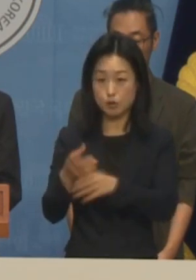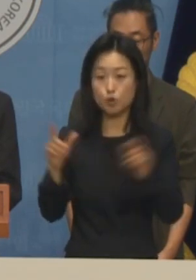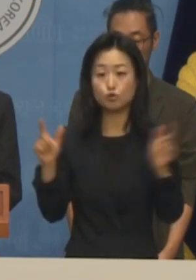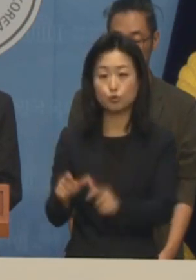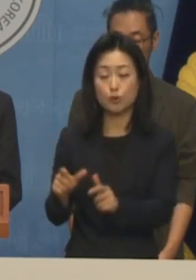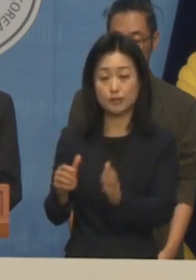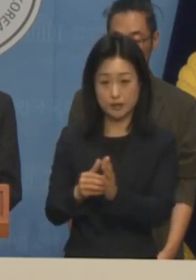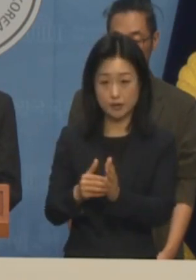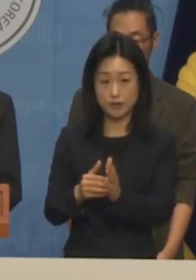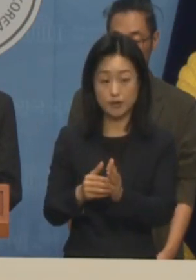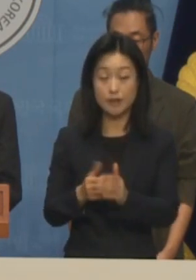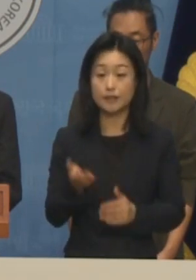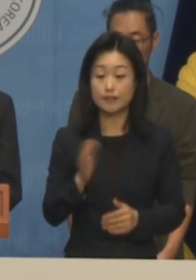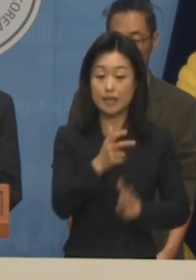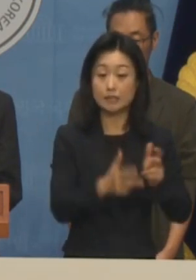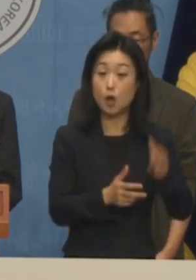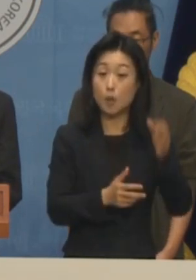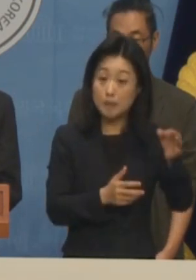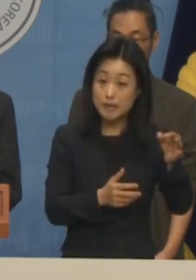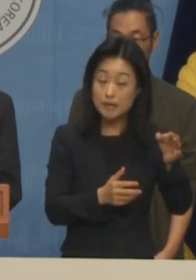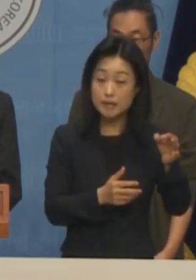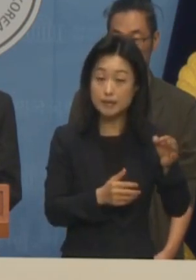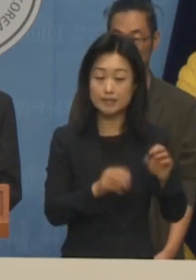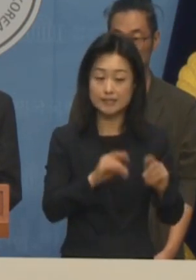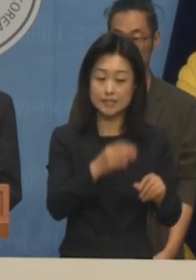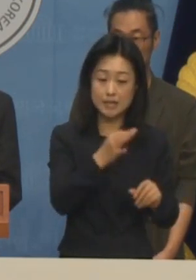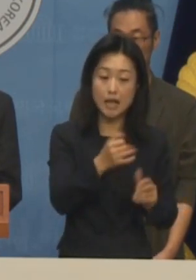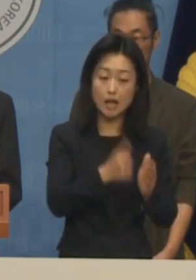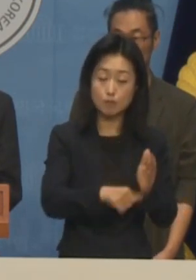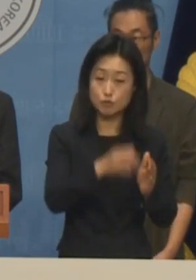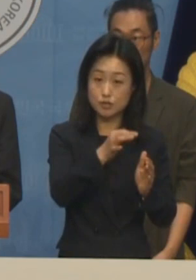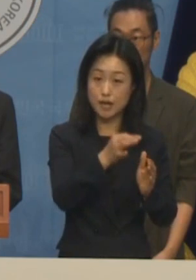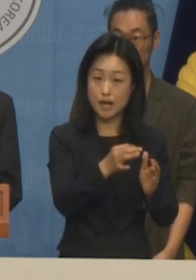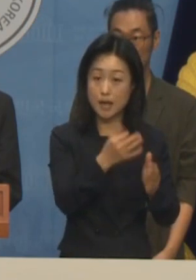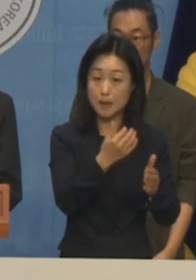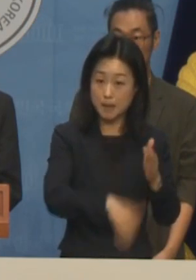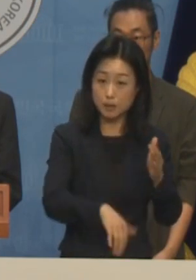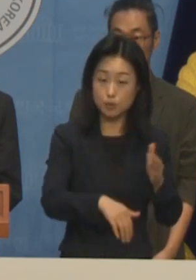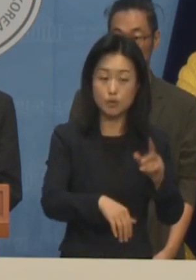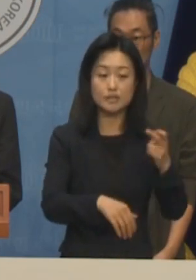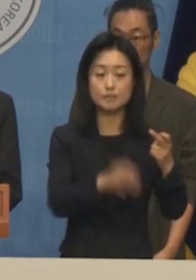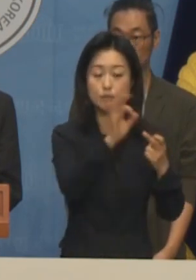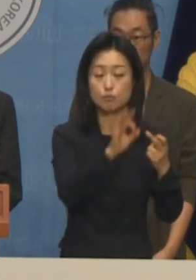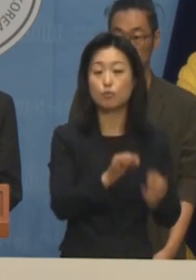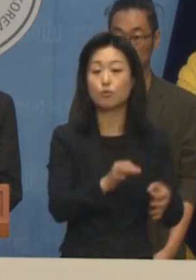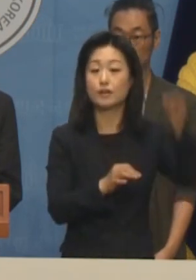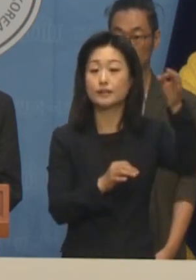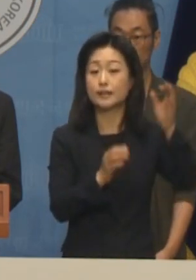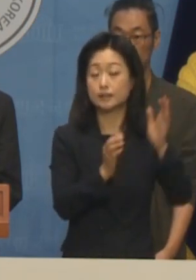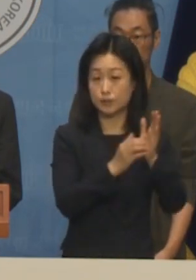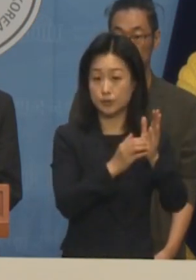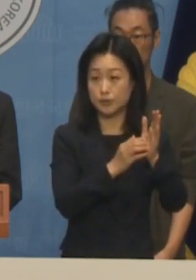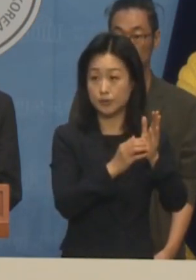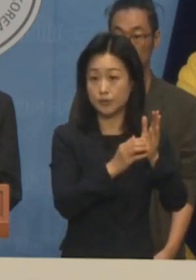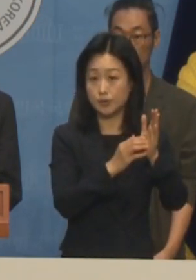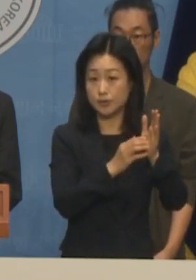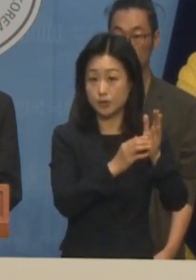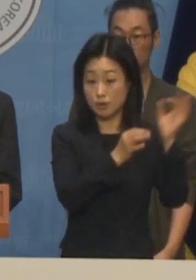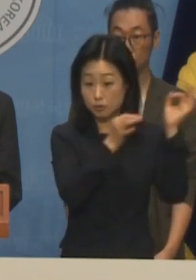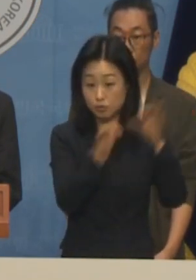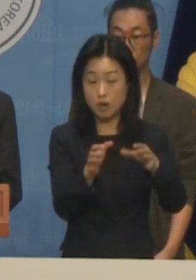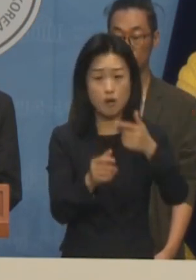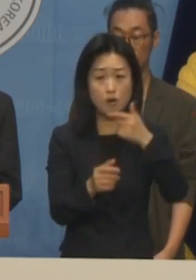축소됐다. 반면에 사업비는 지가, 물가 상승분을 제외하고도 12%가량 늘어났다. 규모의